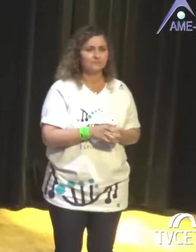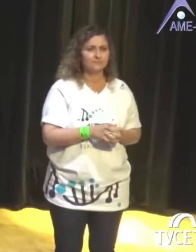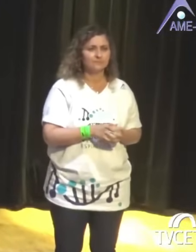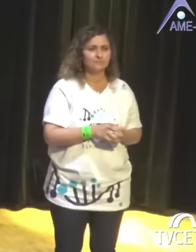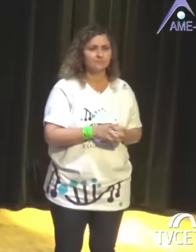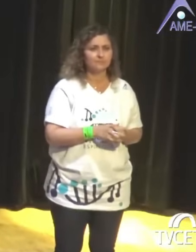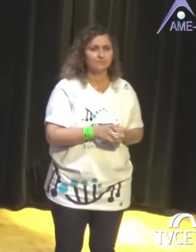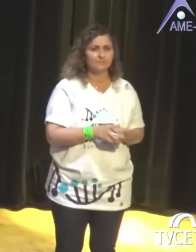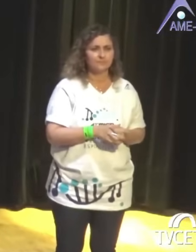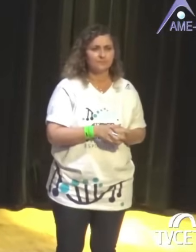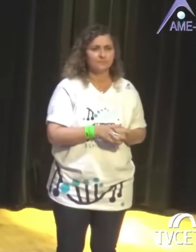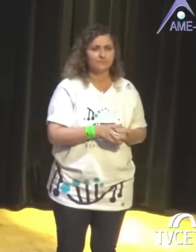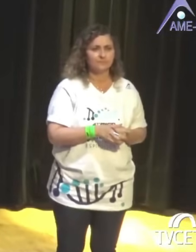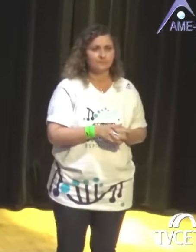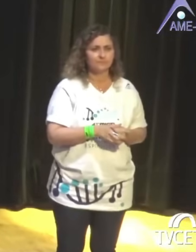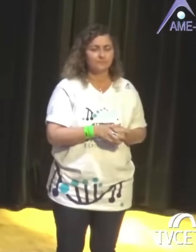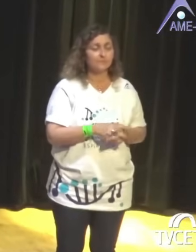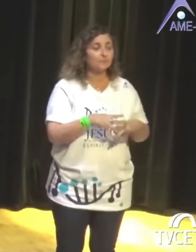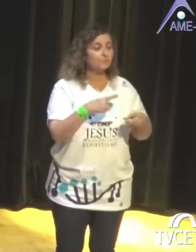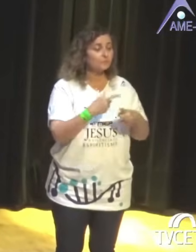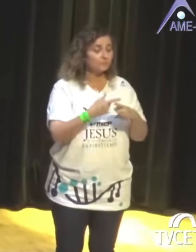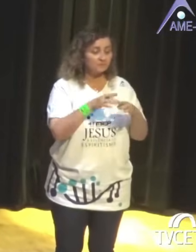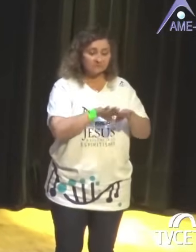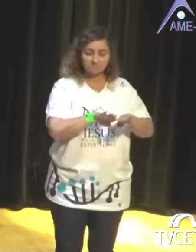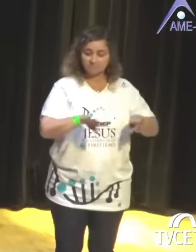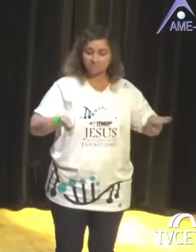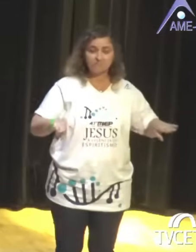não por que a